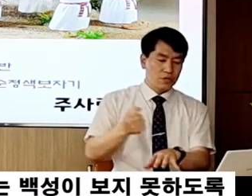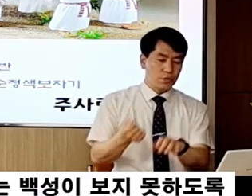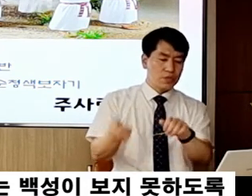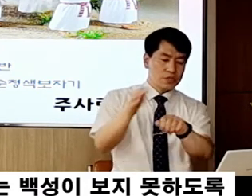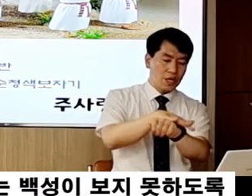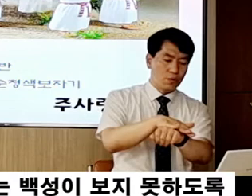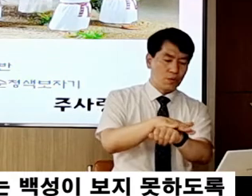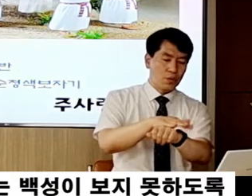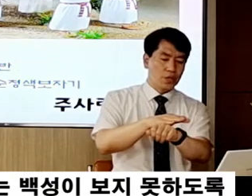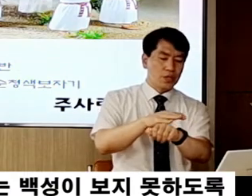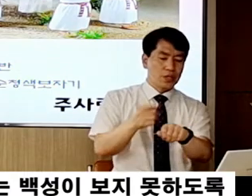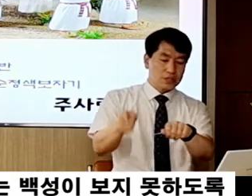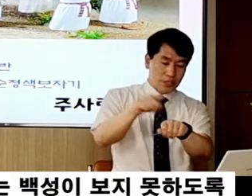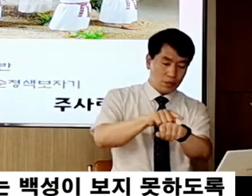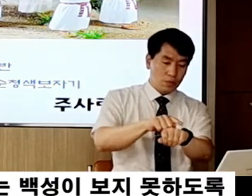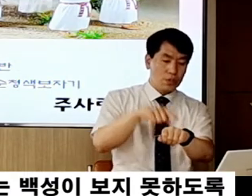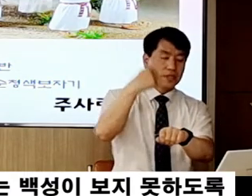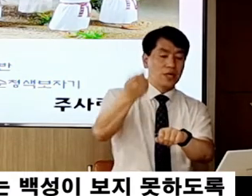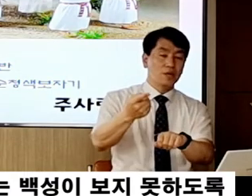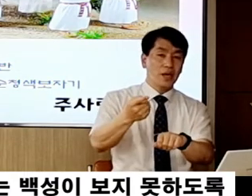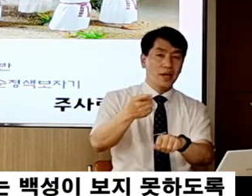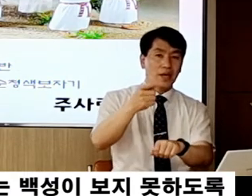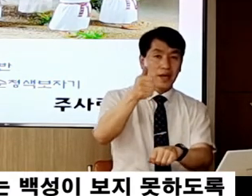휘장으로 싸고 그 다음에